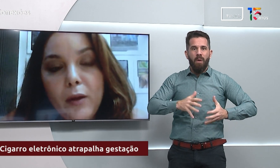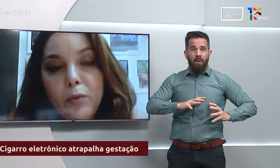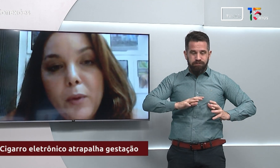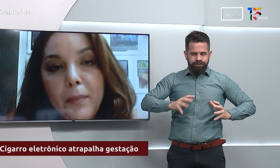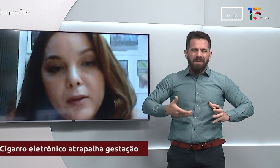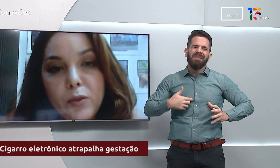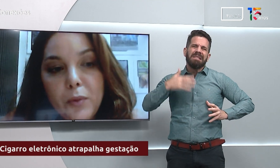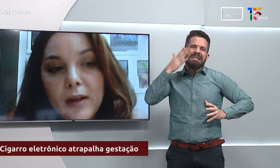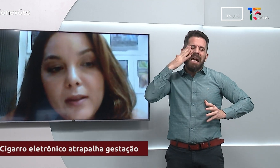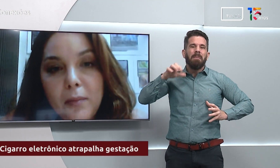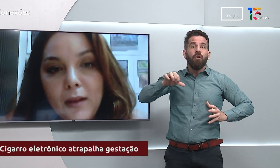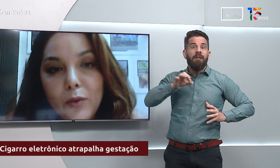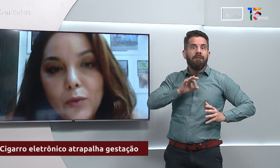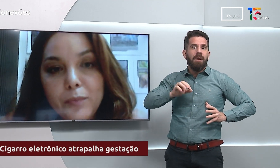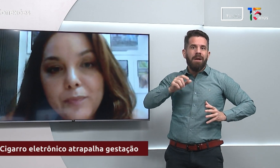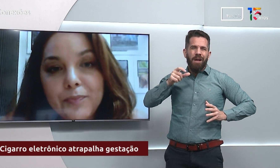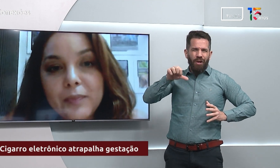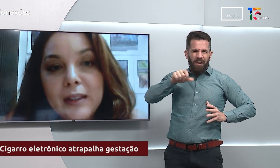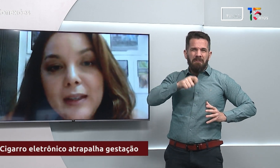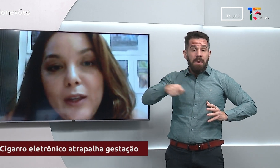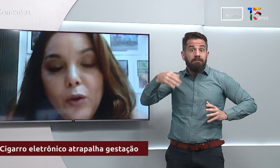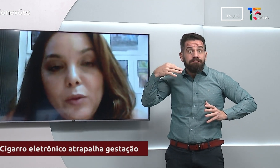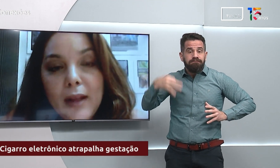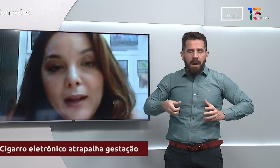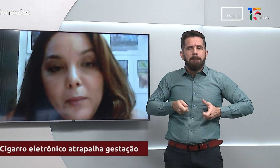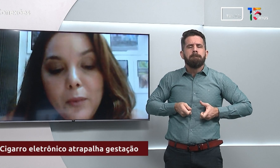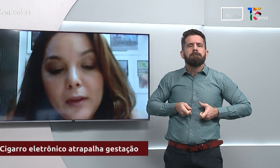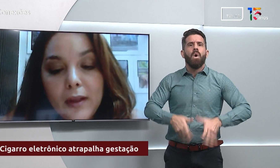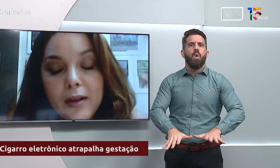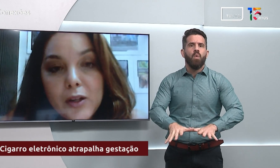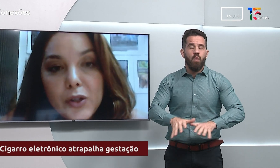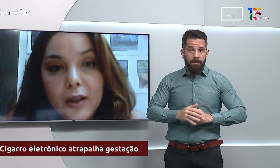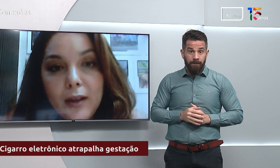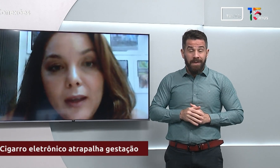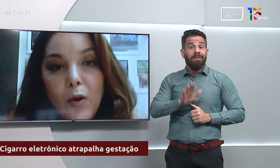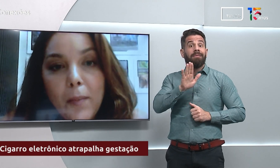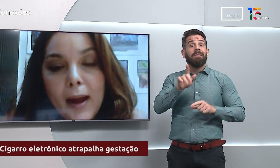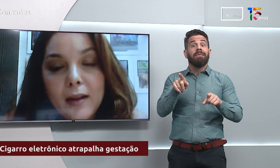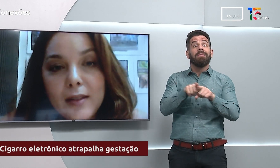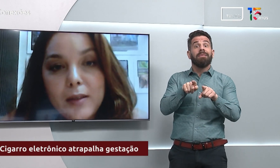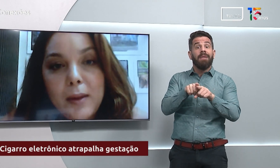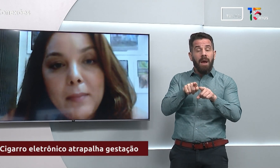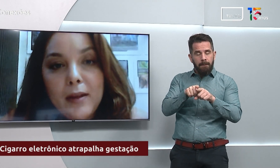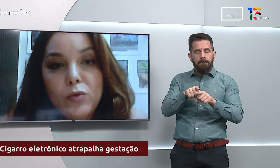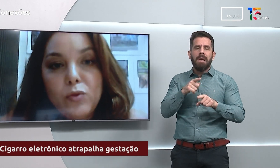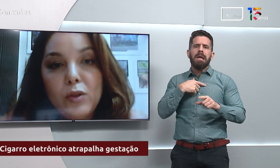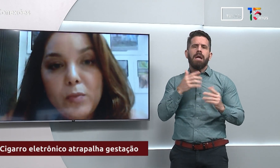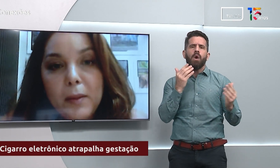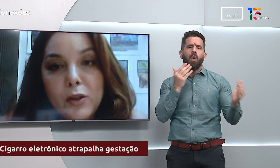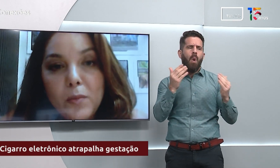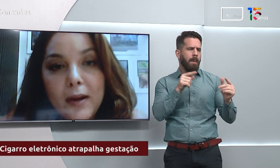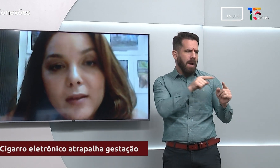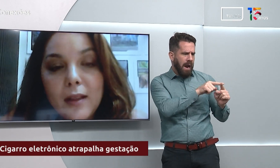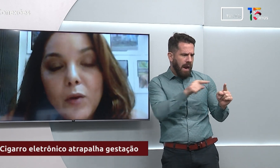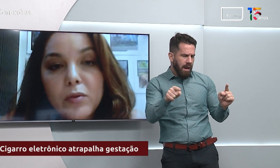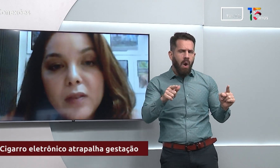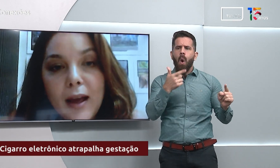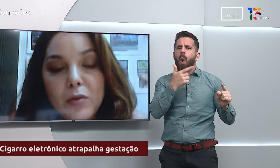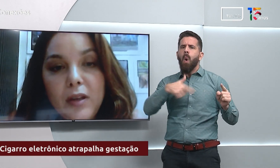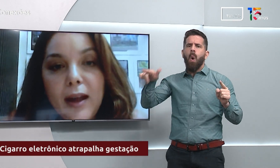maior índice de internações em UTIs desses bebês de mães que usaram o cigarro